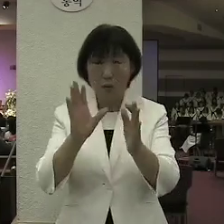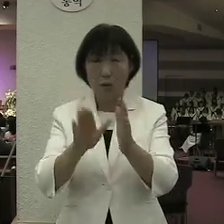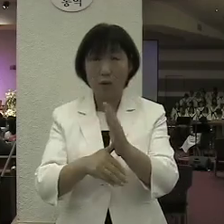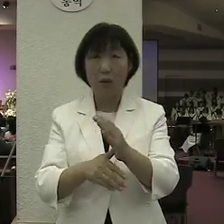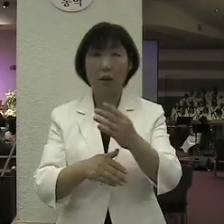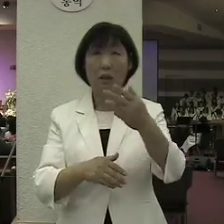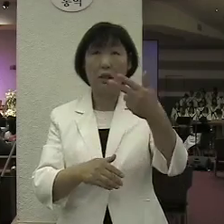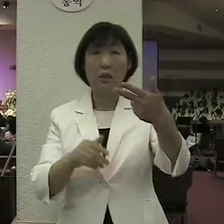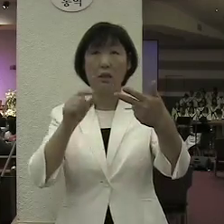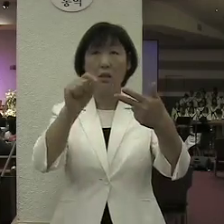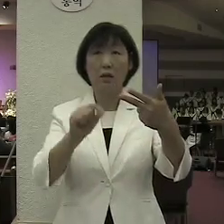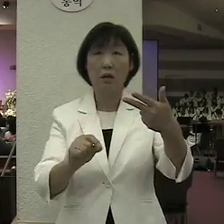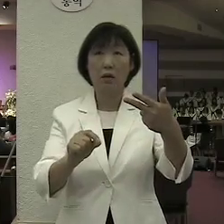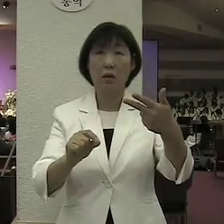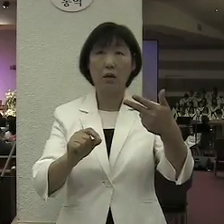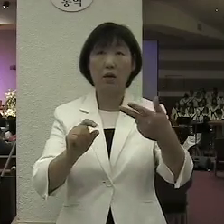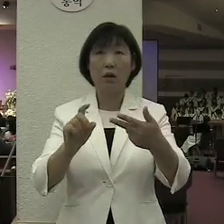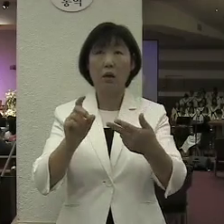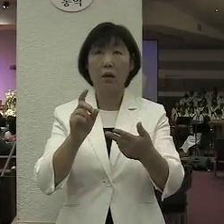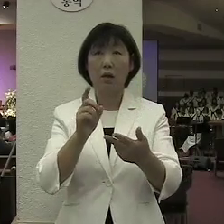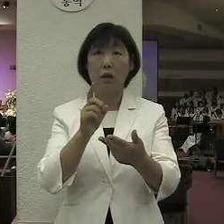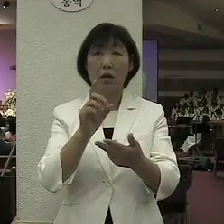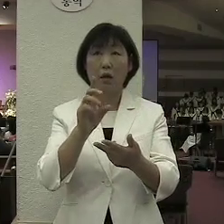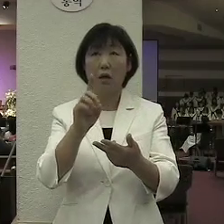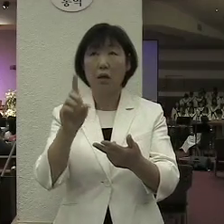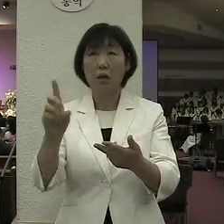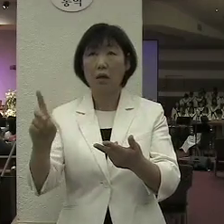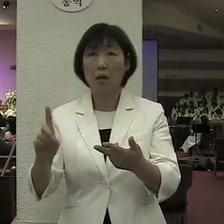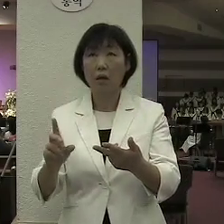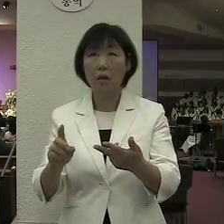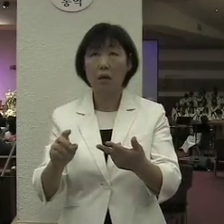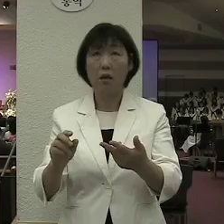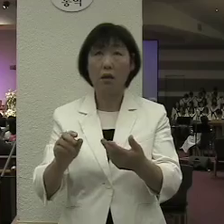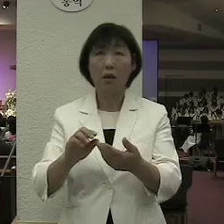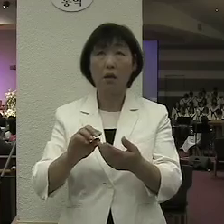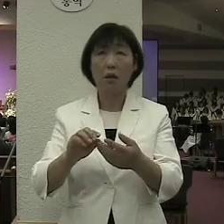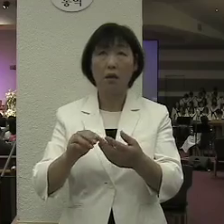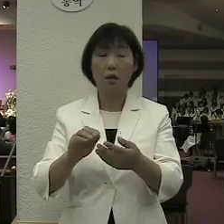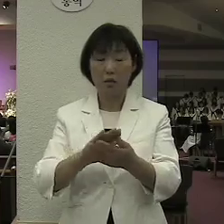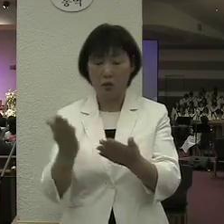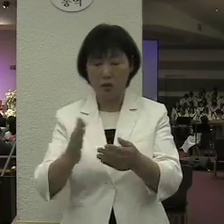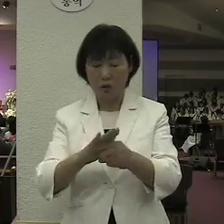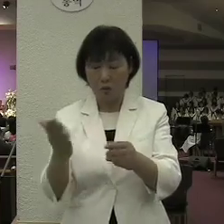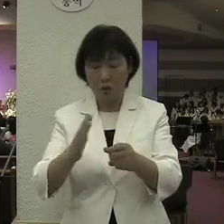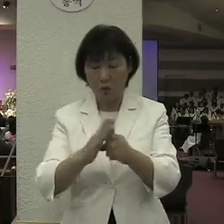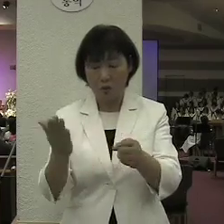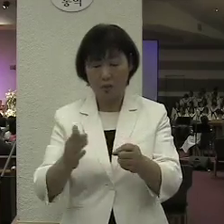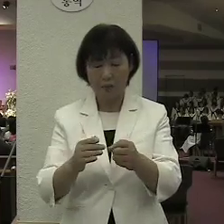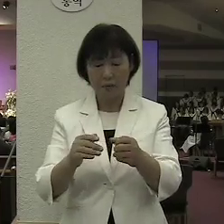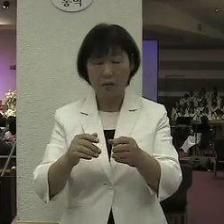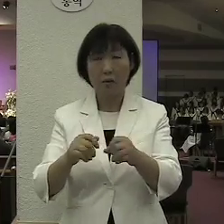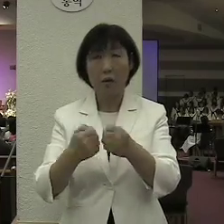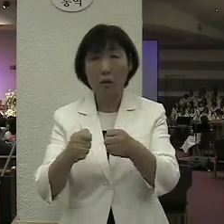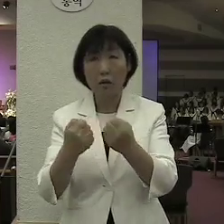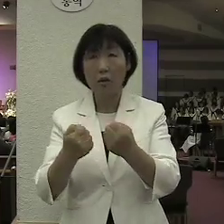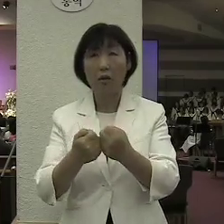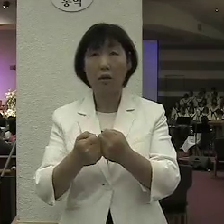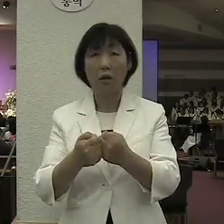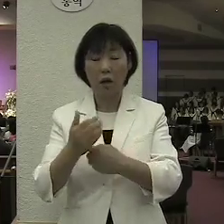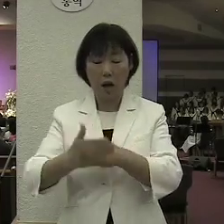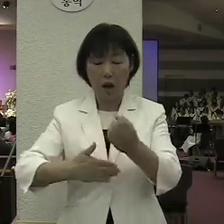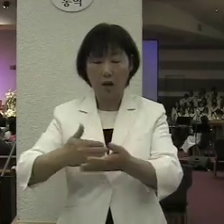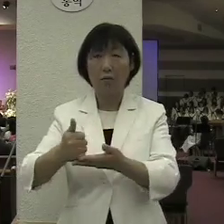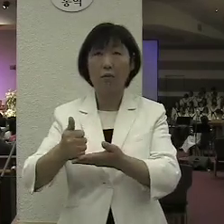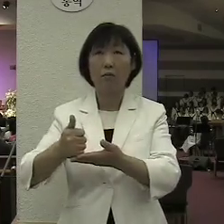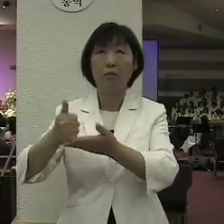일을 너에게 보여줄 것이고 너로 하여금 온 교회 온 백성들에게 보여주심으로 장차 일어날 일을 너가